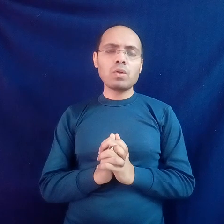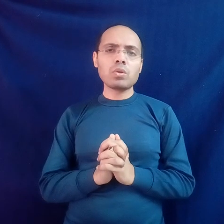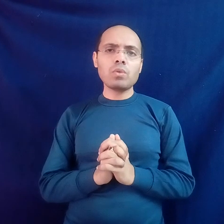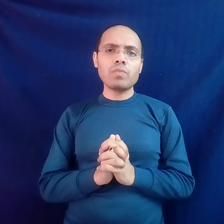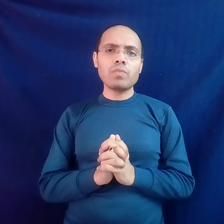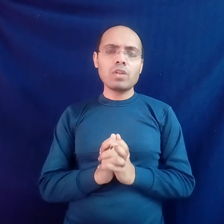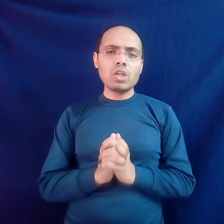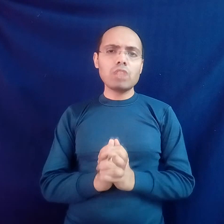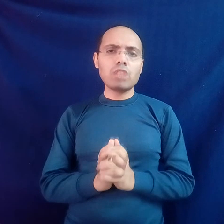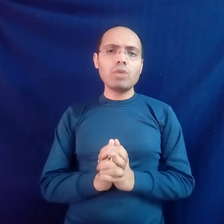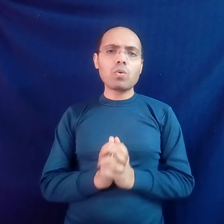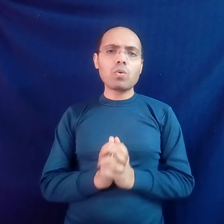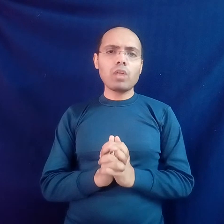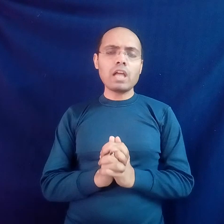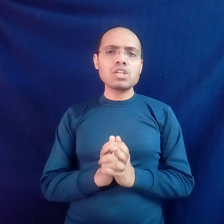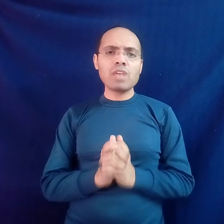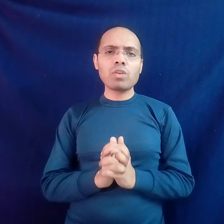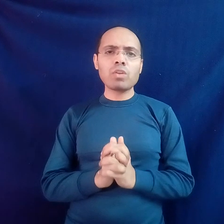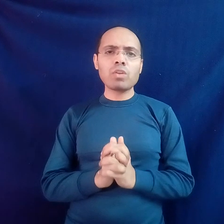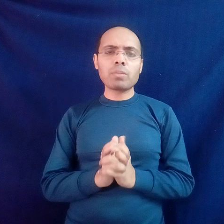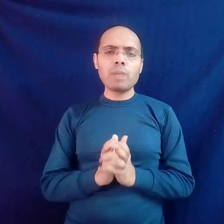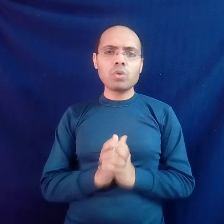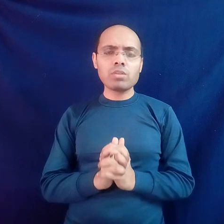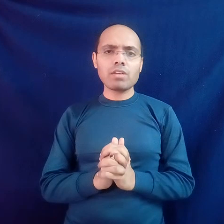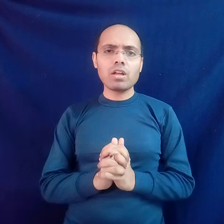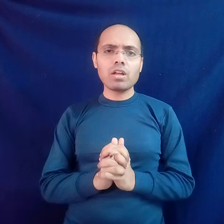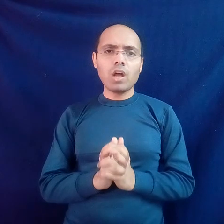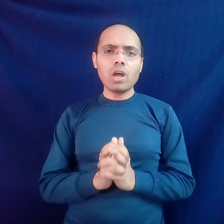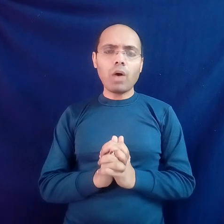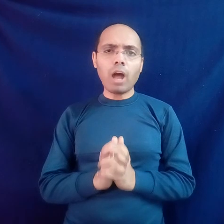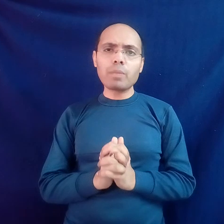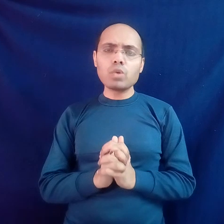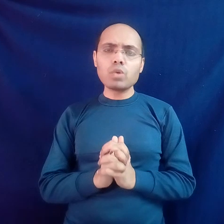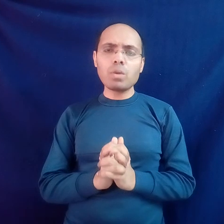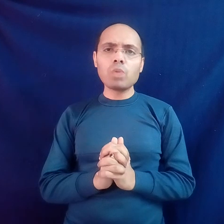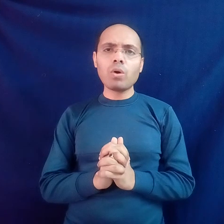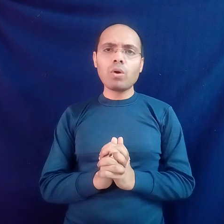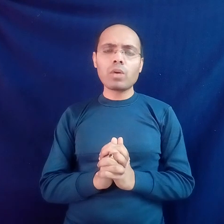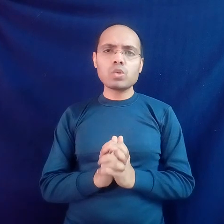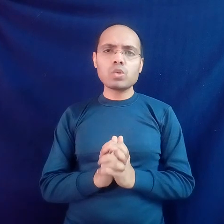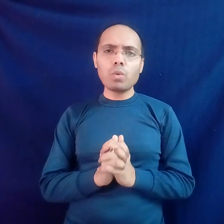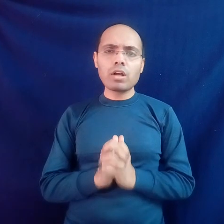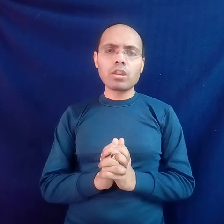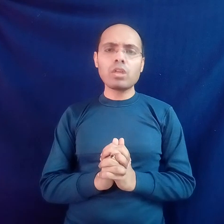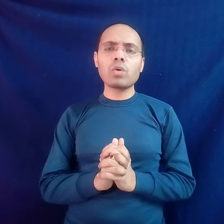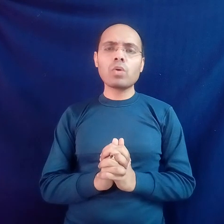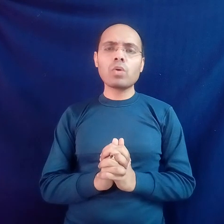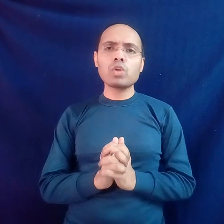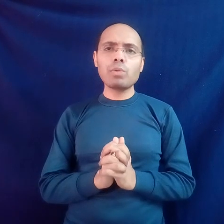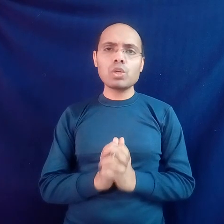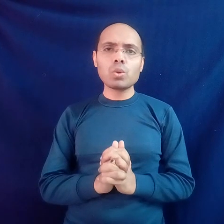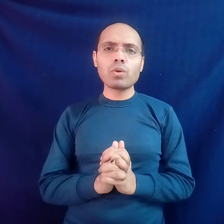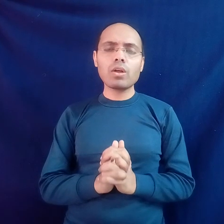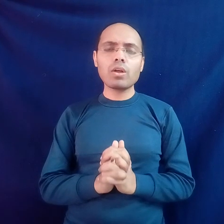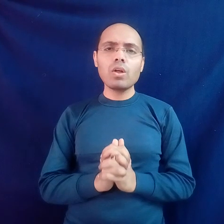दोस्तों। इस वीडियो को लाइक, शेयर और सब्सक्राइब जरूर करें, और आपके जो भी अनुभव होंगे, जो भी कंसर्न होंगे, जो भी इश्यूज होंगे,